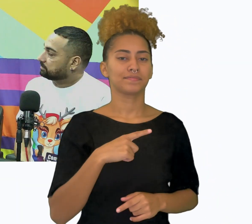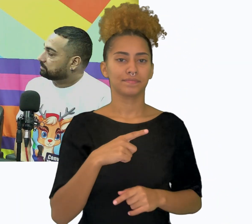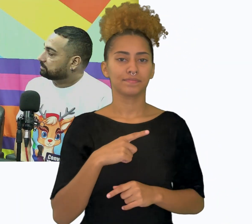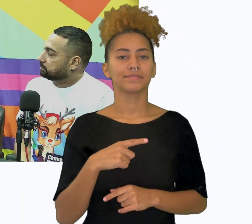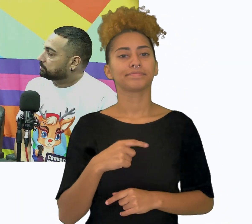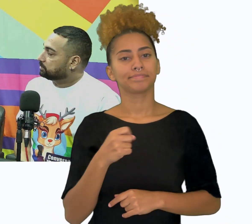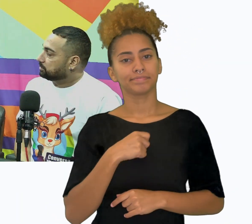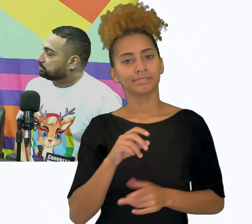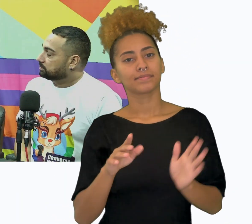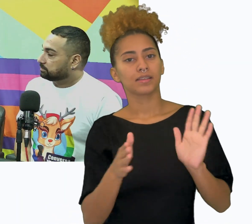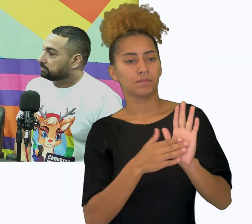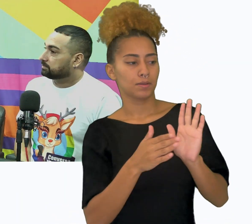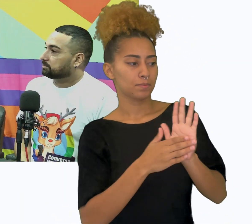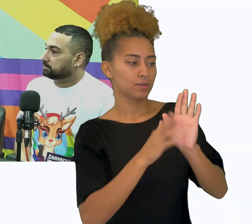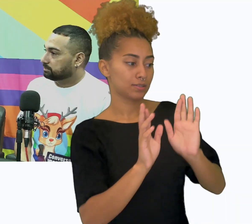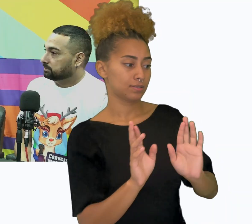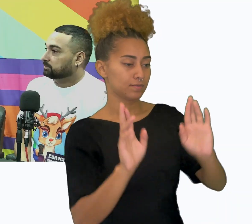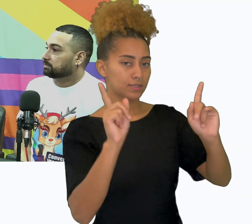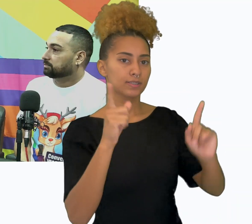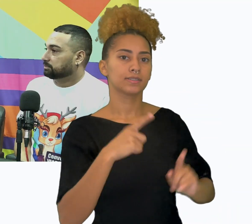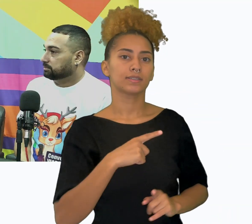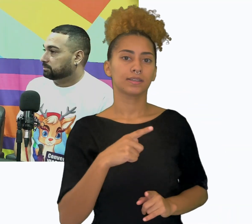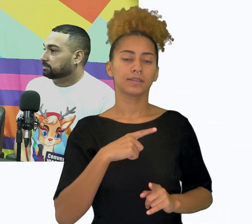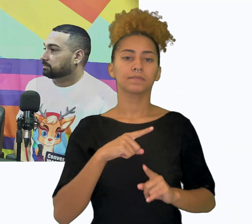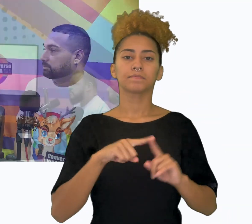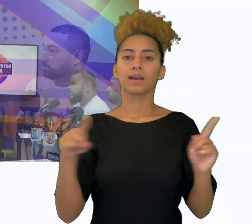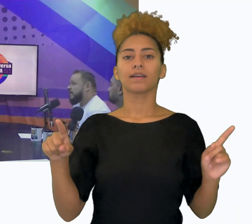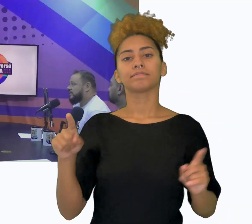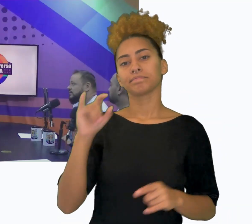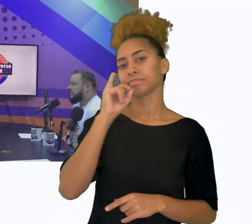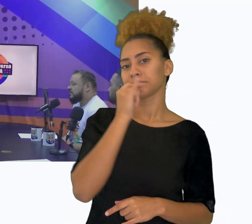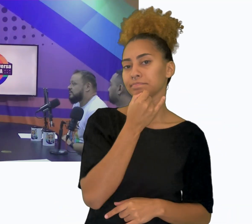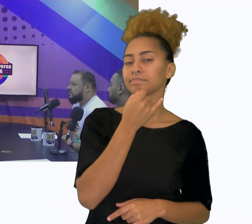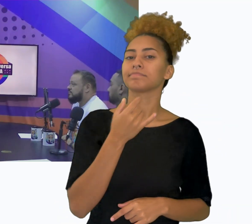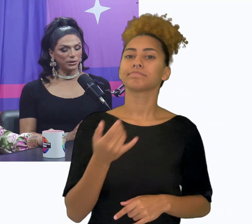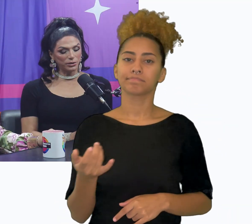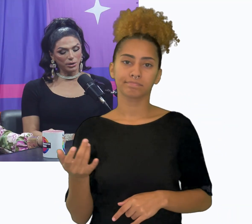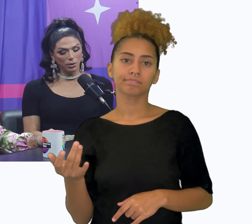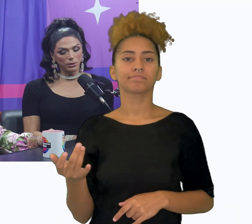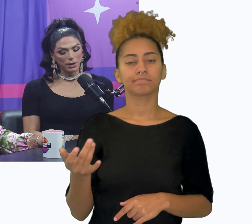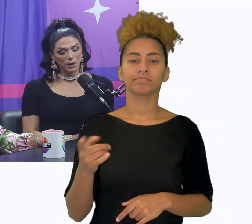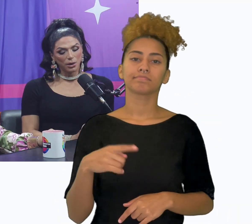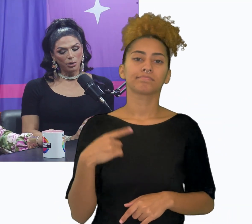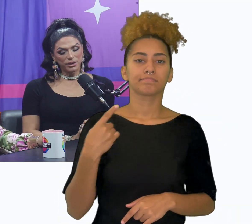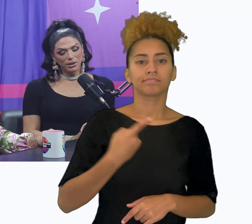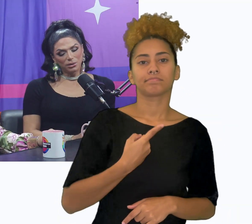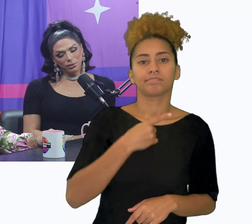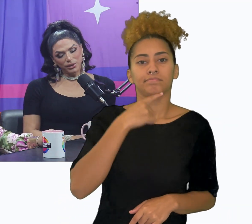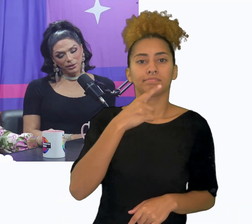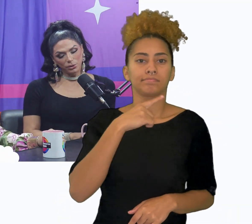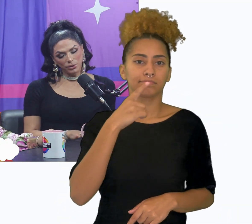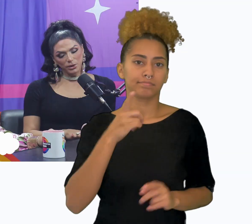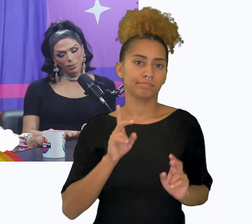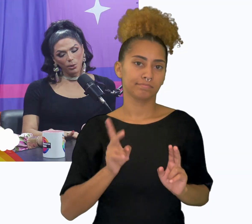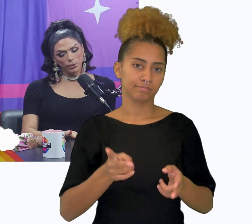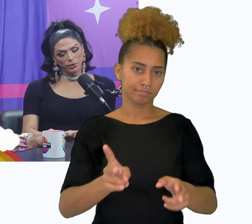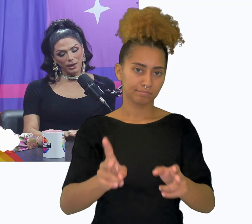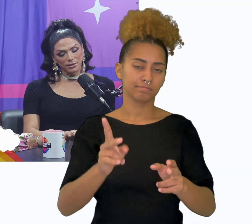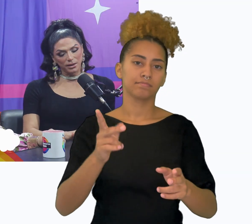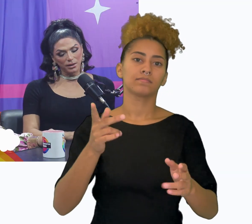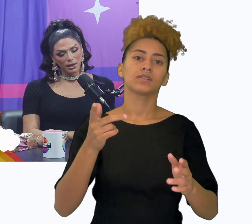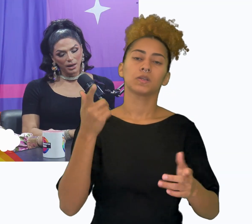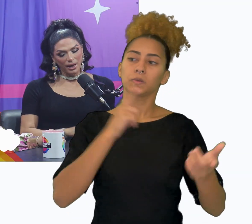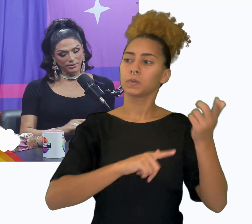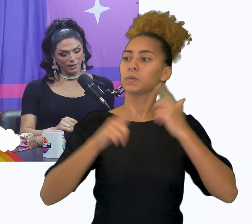Assim, são propostas são diferentes. Propostas diferentes, né? Mas é uma pena, assim. Infelizmente, a gente não conseguiu, não sei se a gente conseguiu